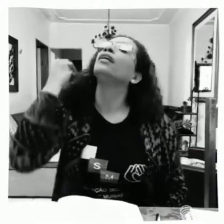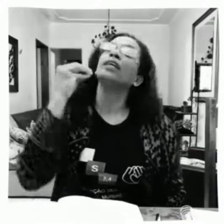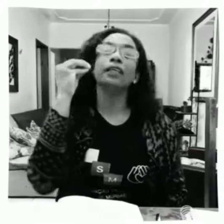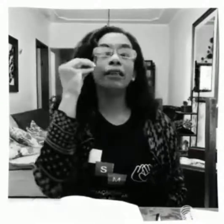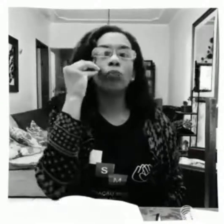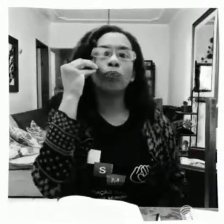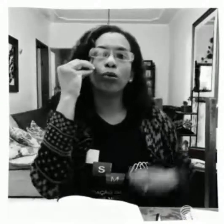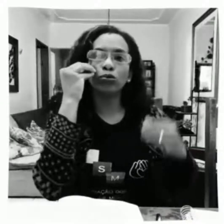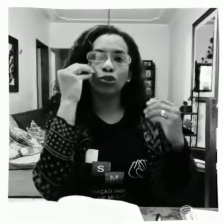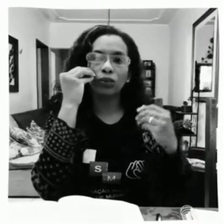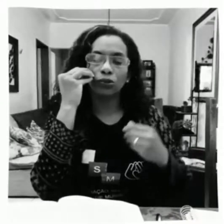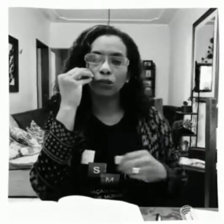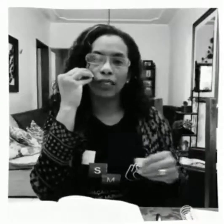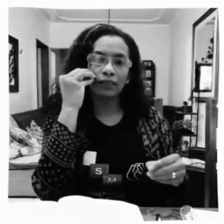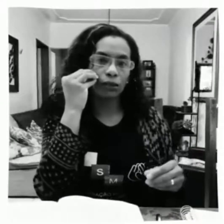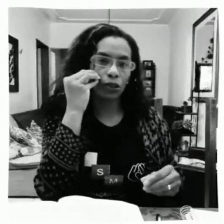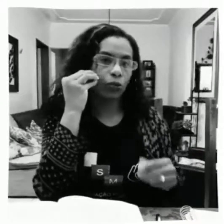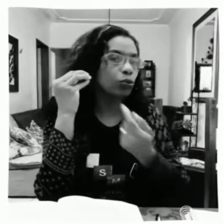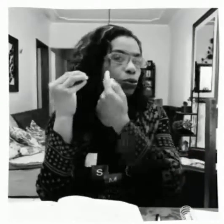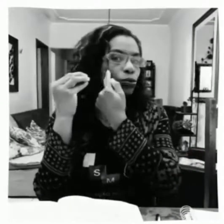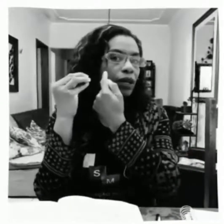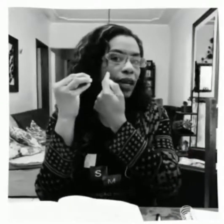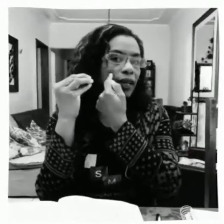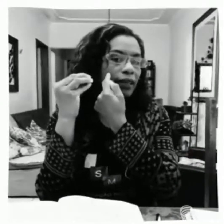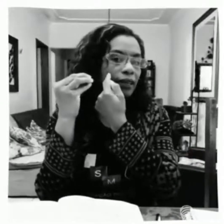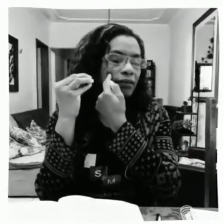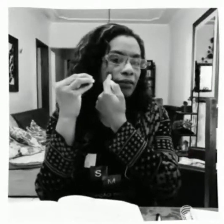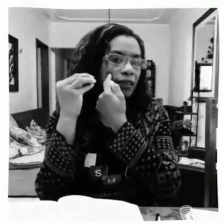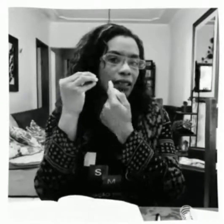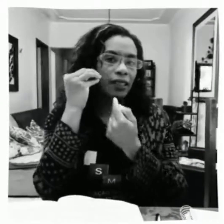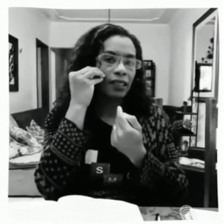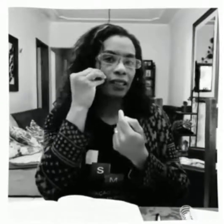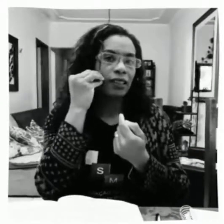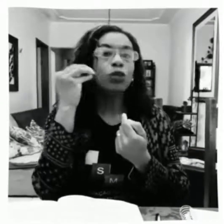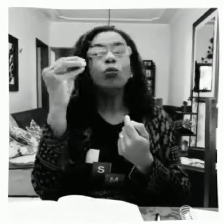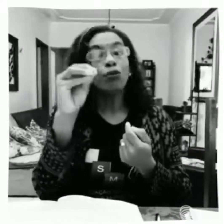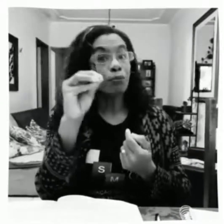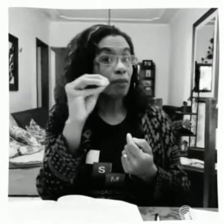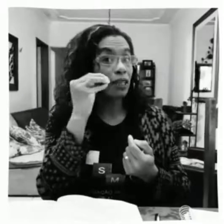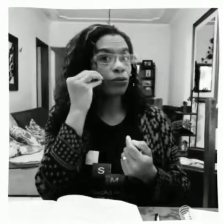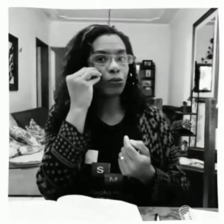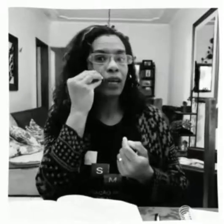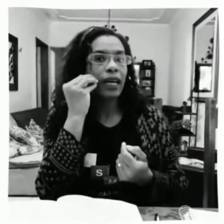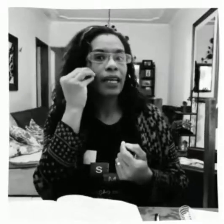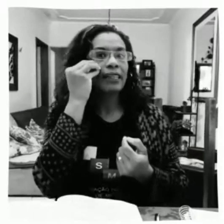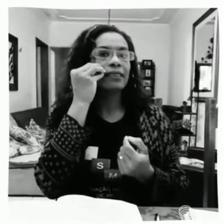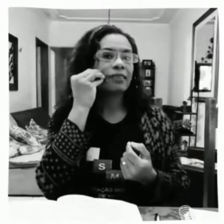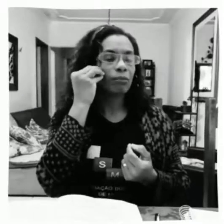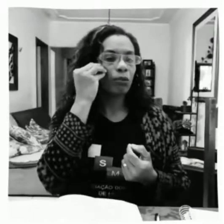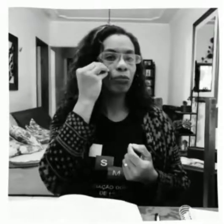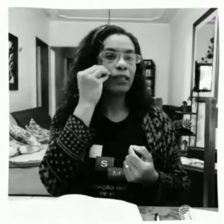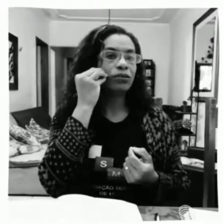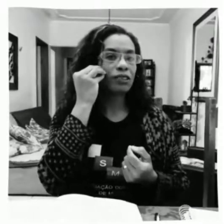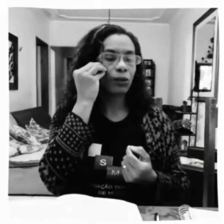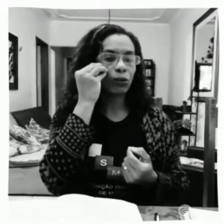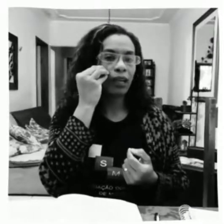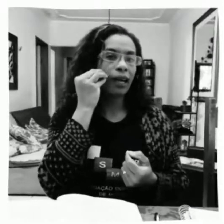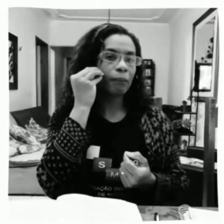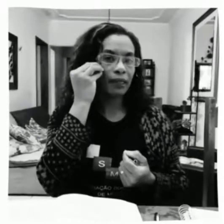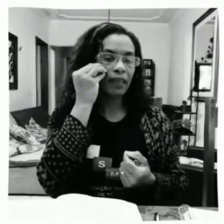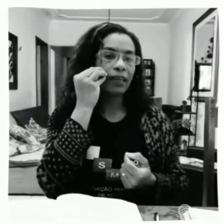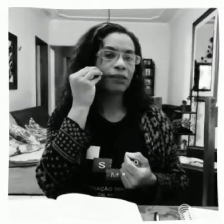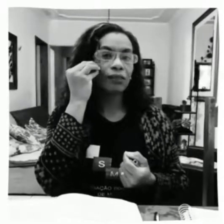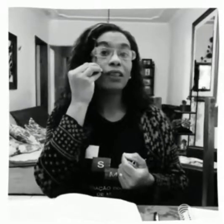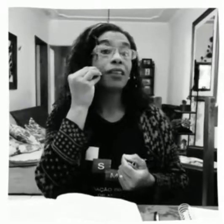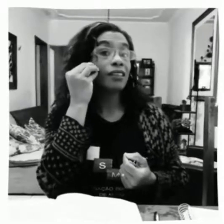ó. E o ponto de articulação que eu uso é aqui. E o movimento é esse, movimento